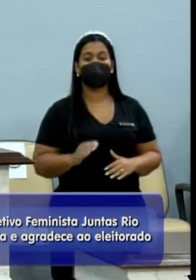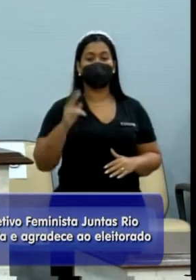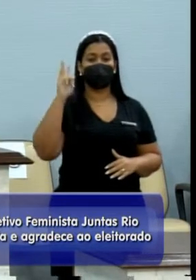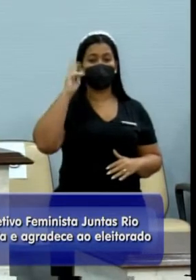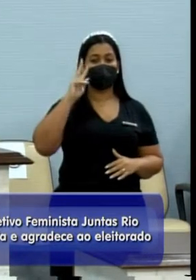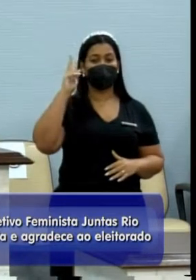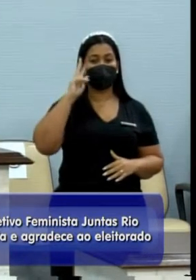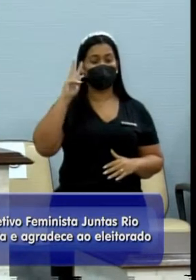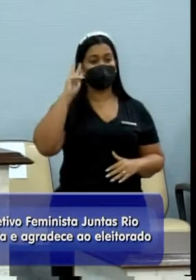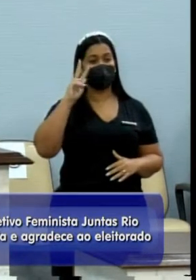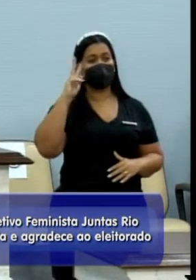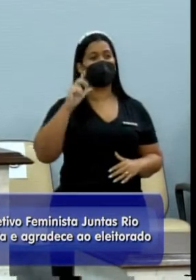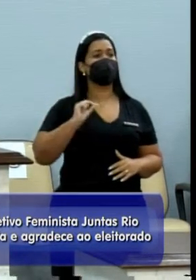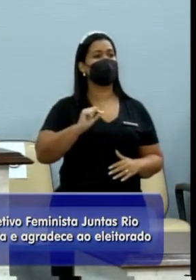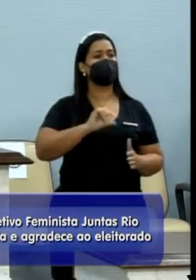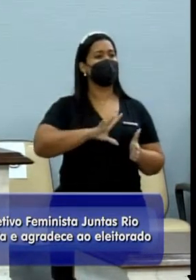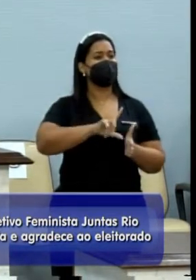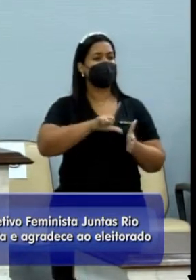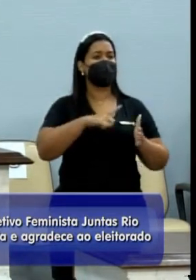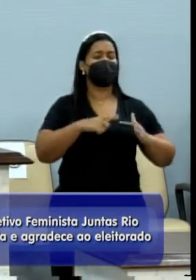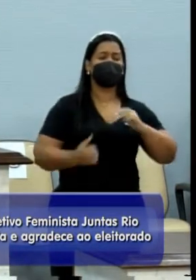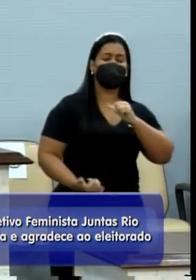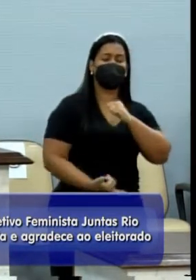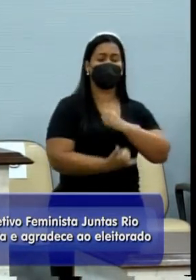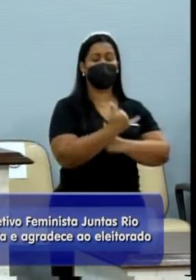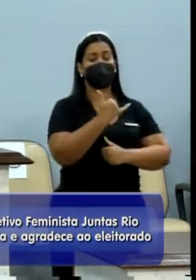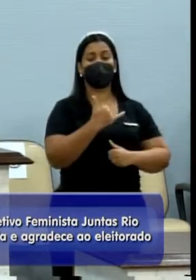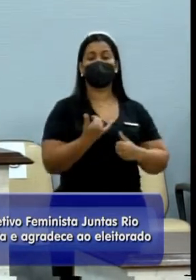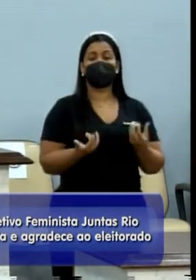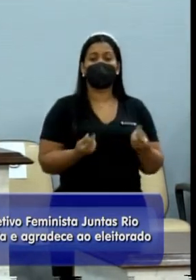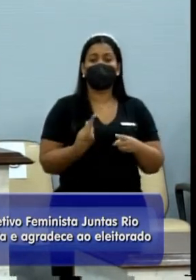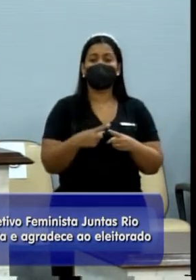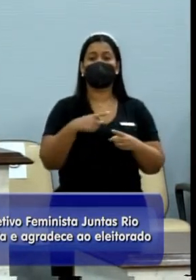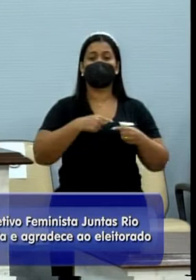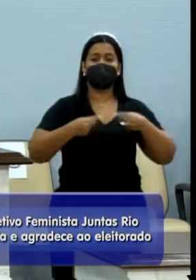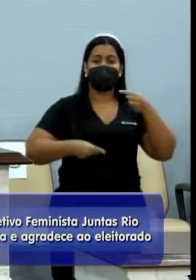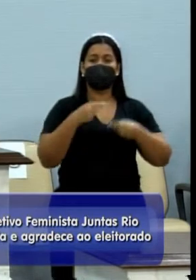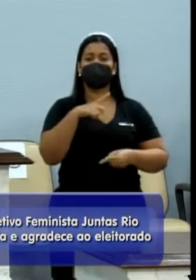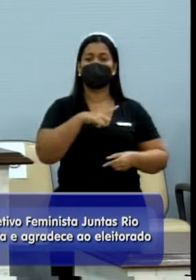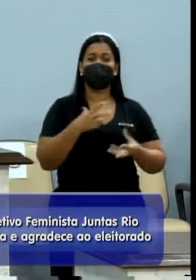de golpes. Sempre a política foi pautada por golpes.